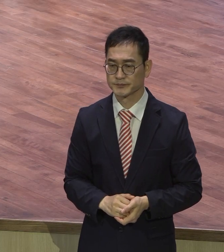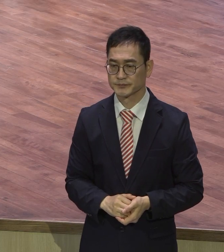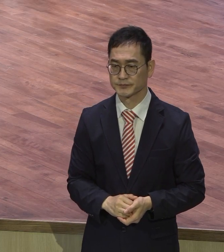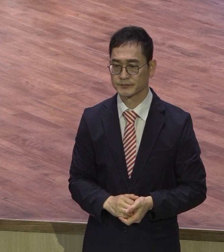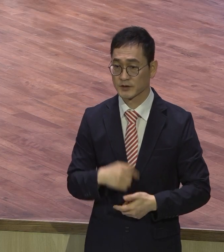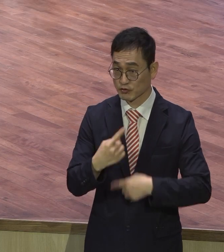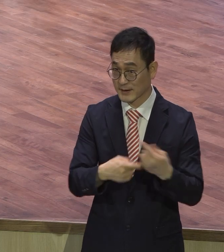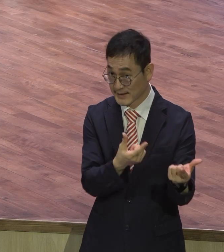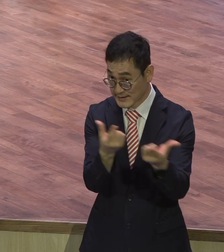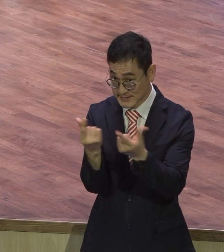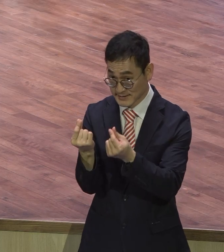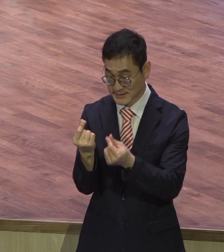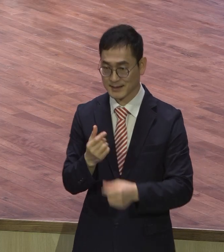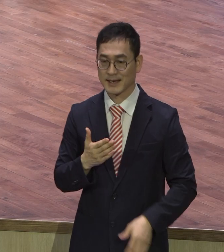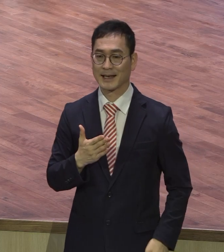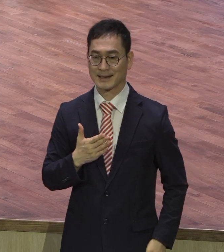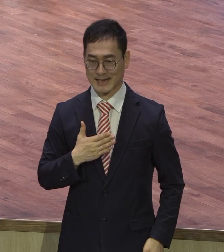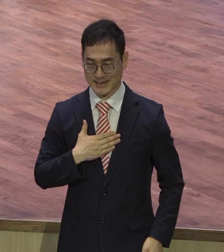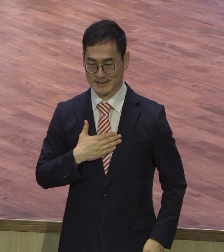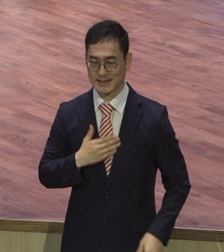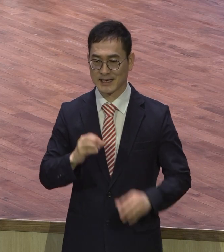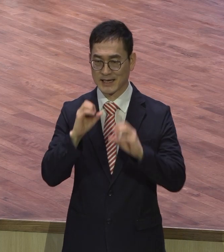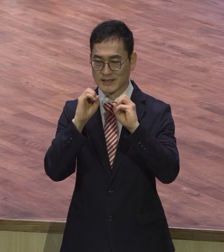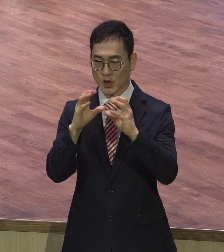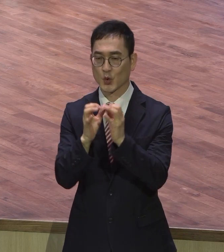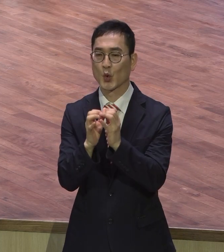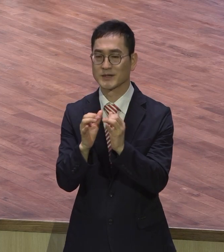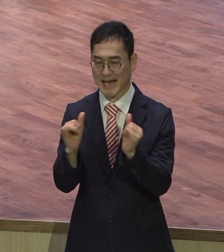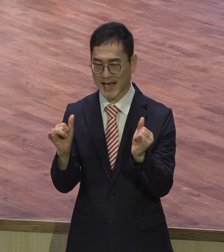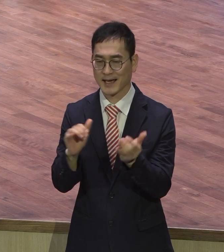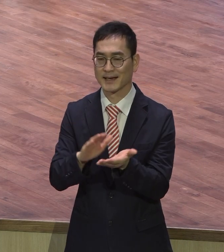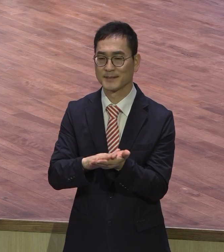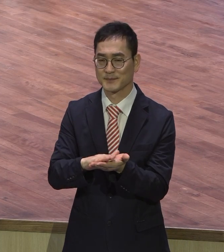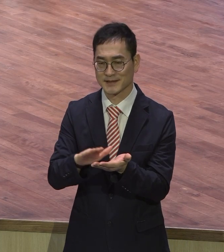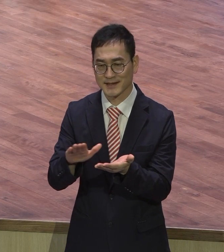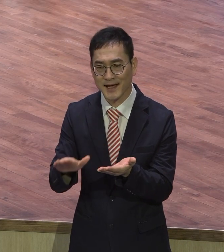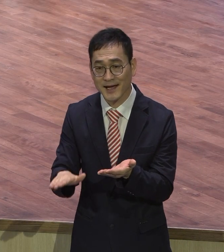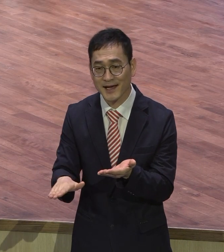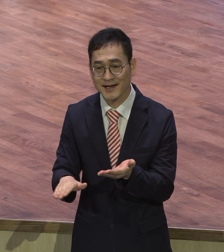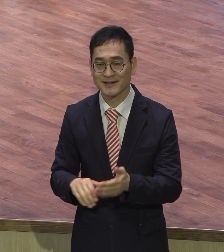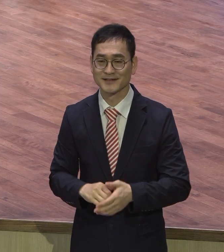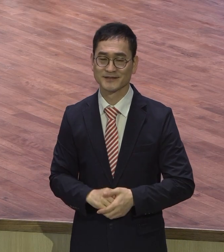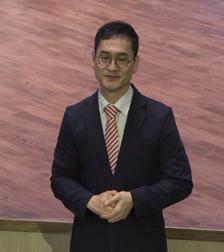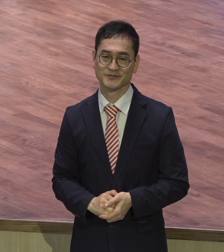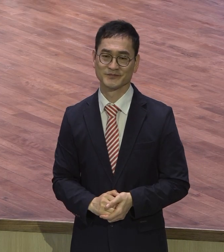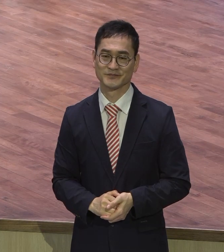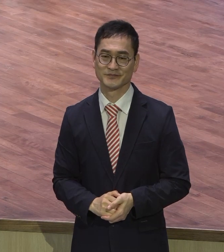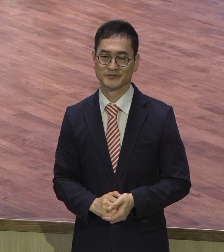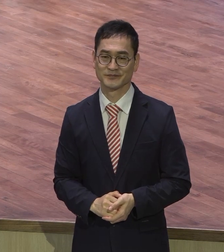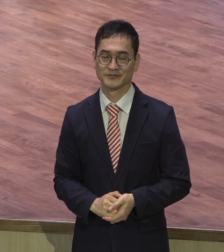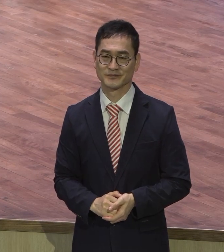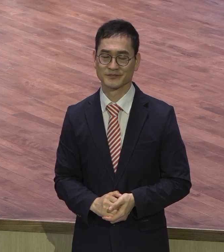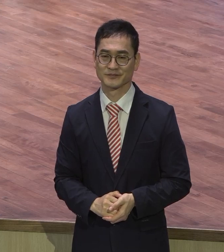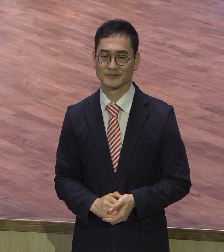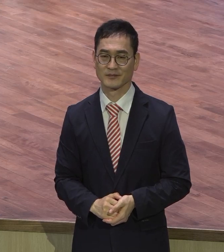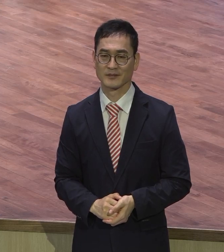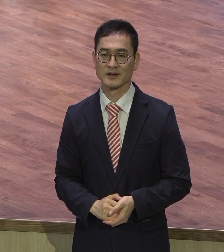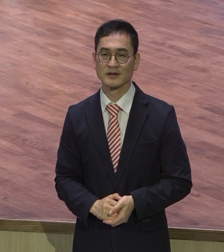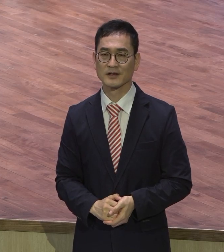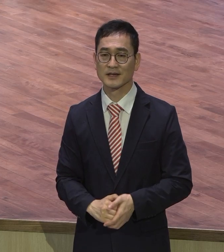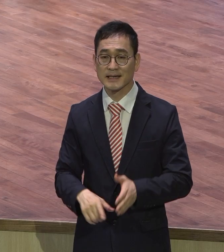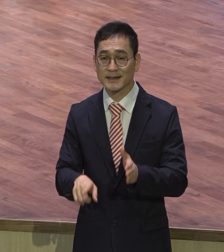따라서 나는 전도자입니다. 전도자예요. 신앙이 좋든 안 좋든